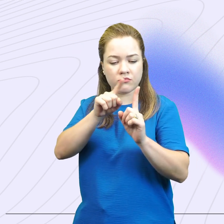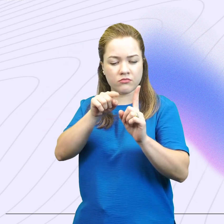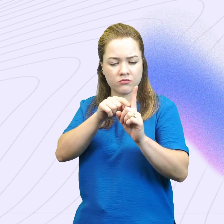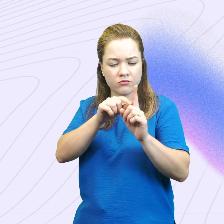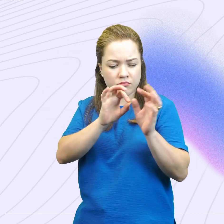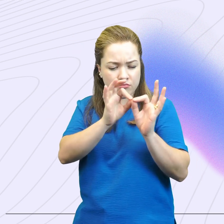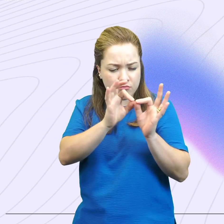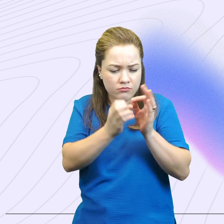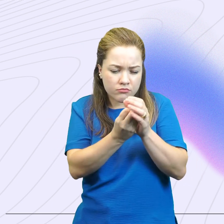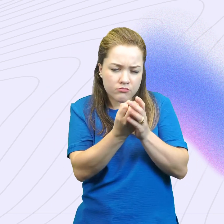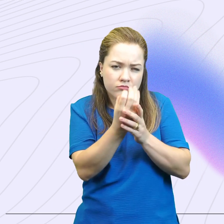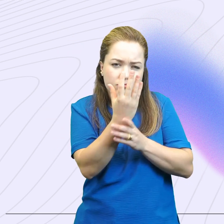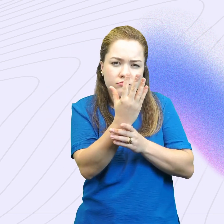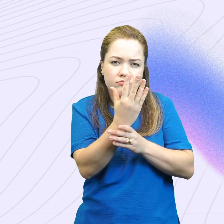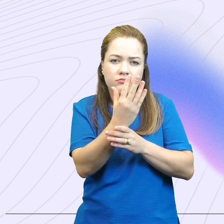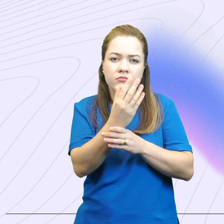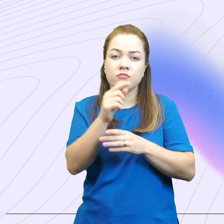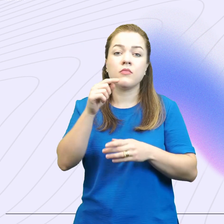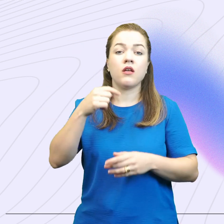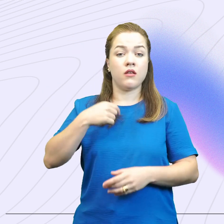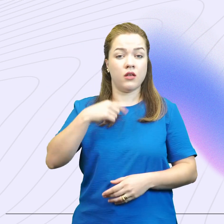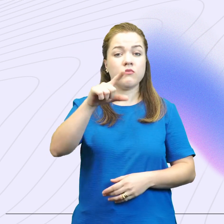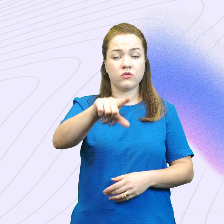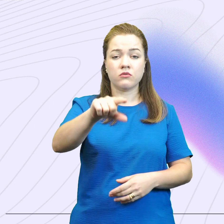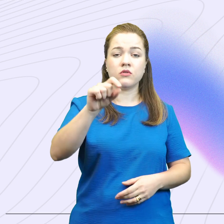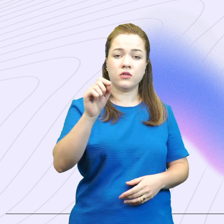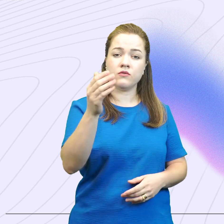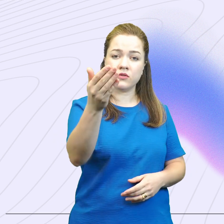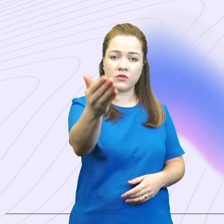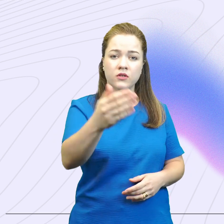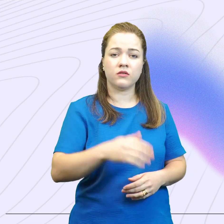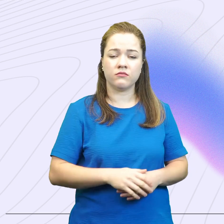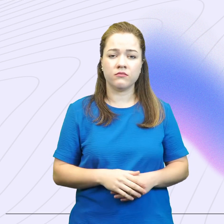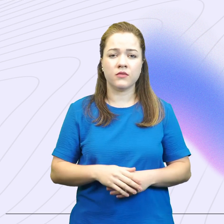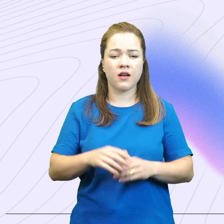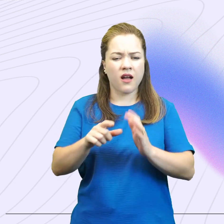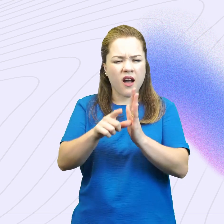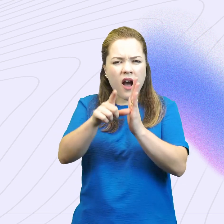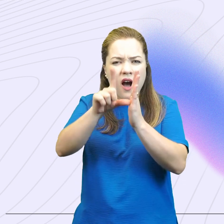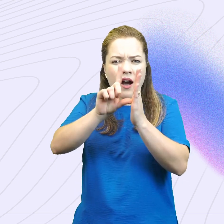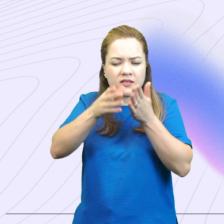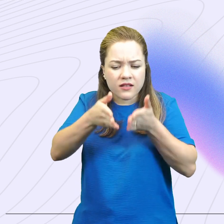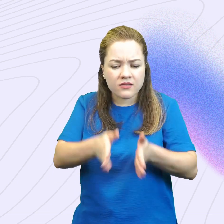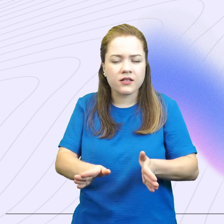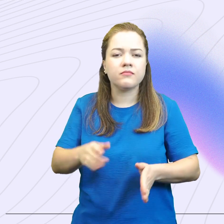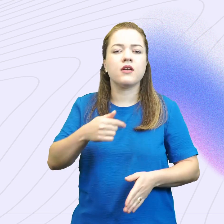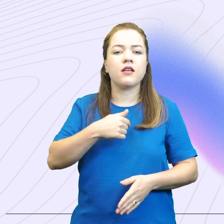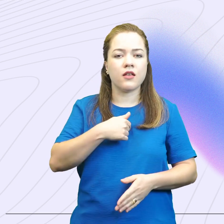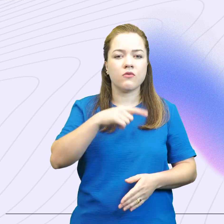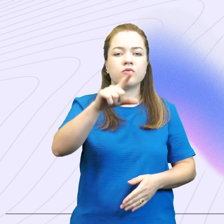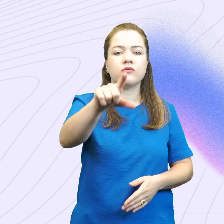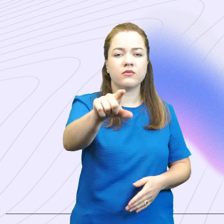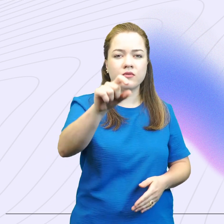escolhi, antes de nascer eu os separei, e o designei profeta às nações. Mas eu disse,